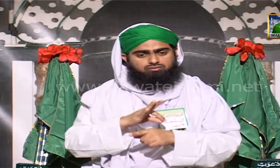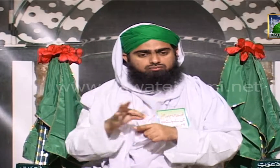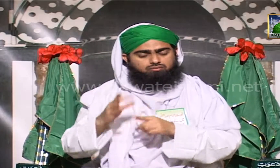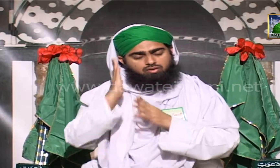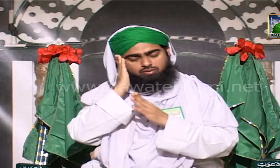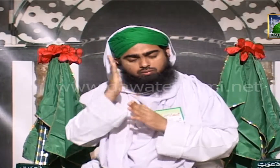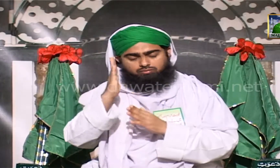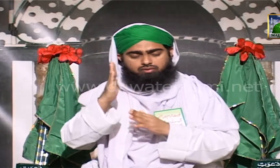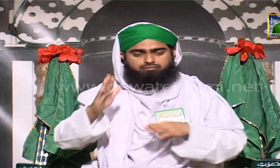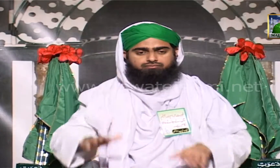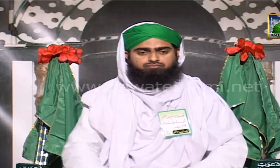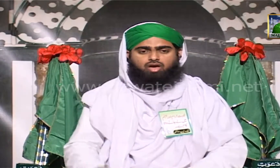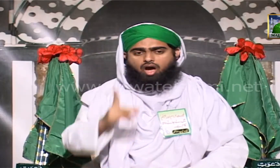وقتاً فوقتاً ملنے تشریف لے آتے.